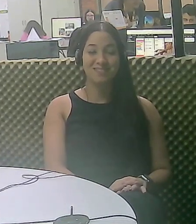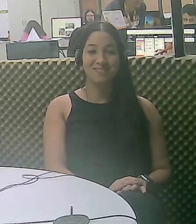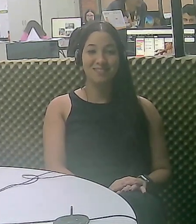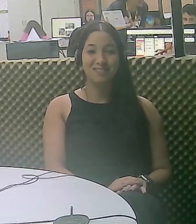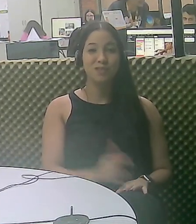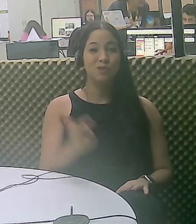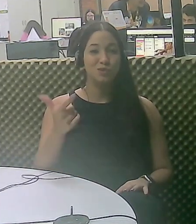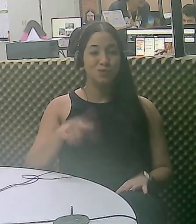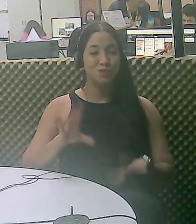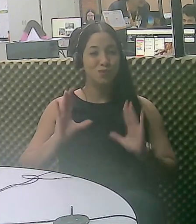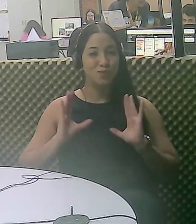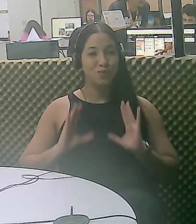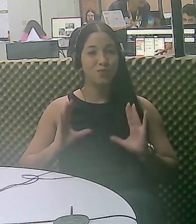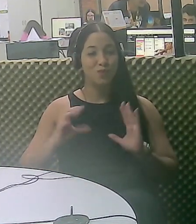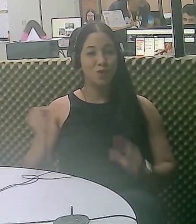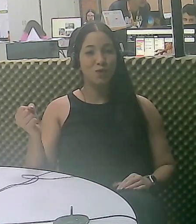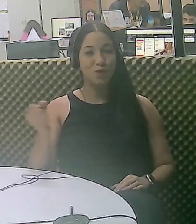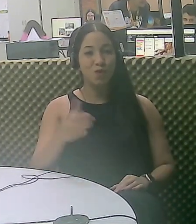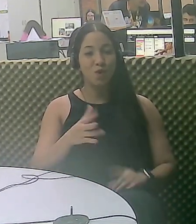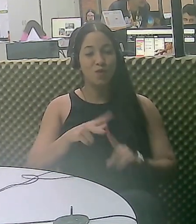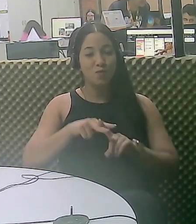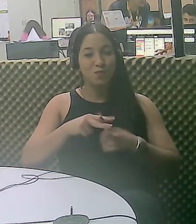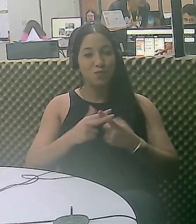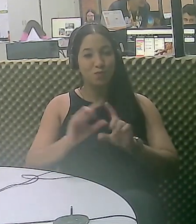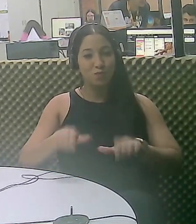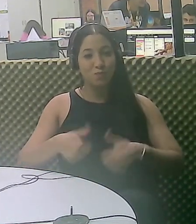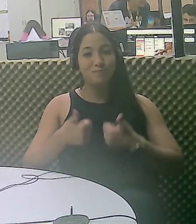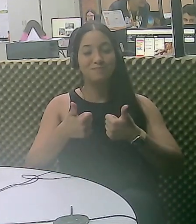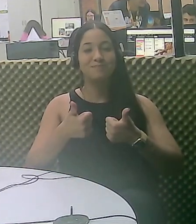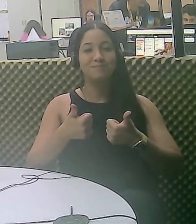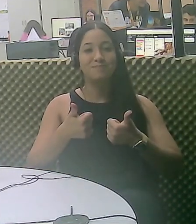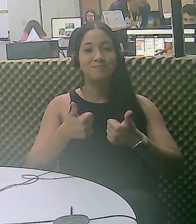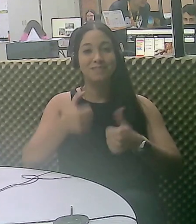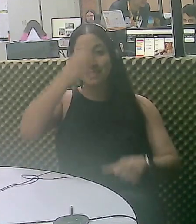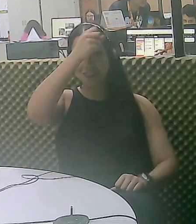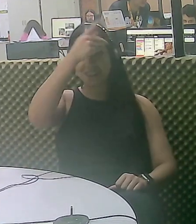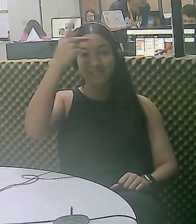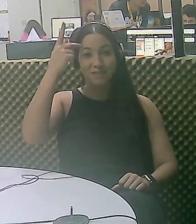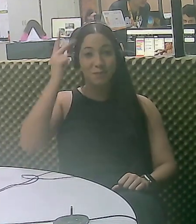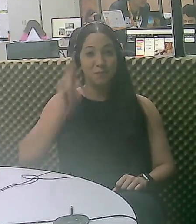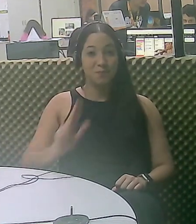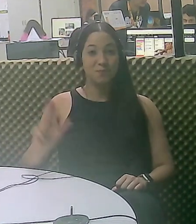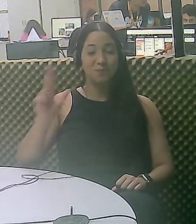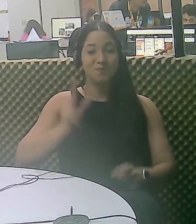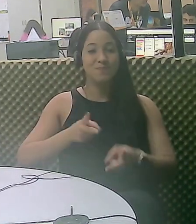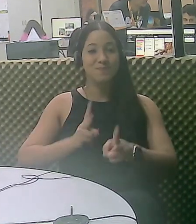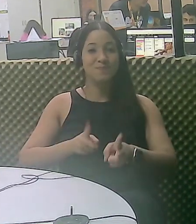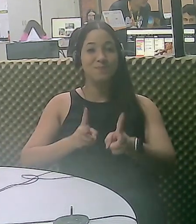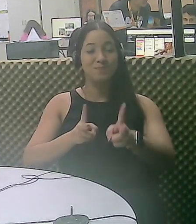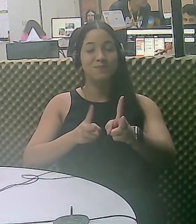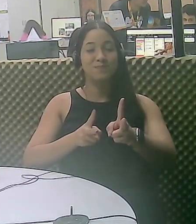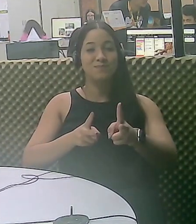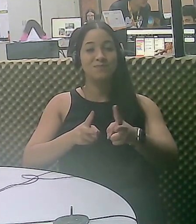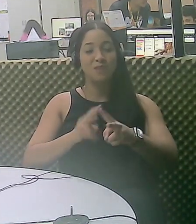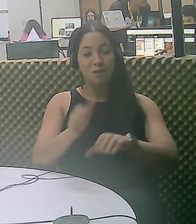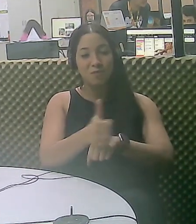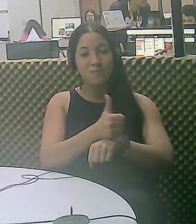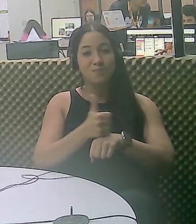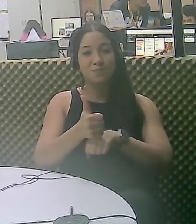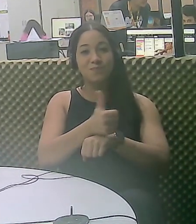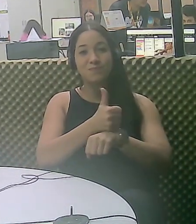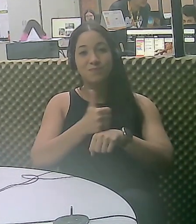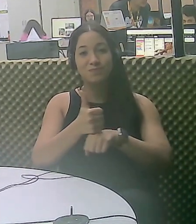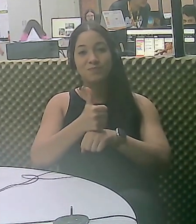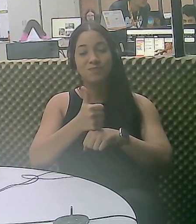Mais uma praça começa a receber melhorias. A Prefeitura de Uberlândia continua proporcionando melhorias